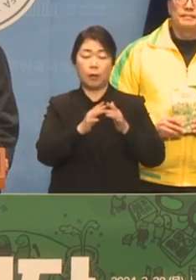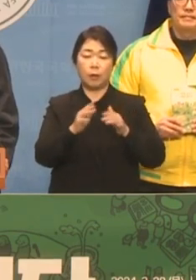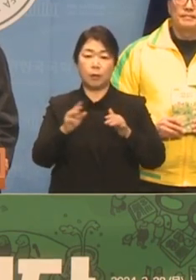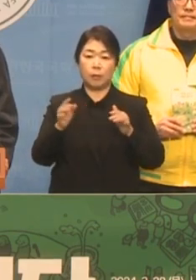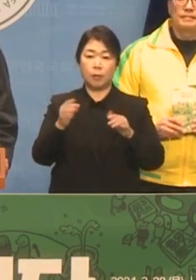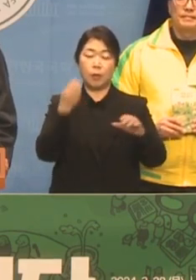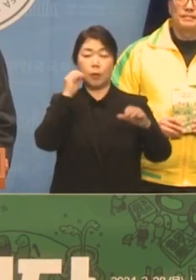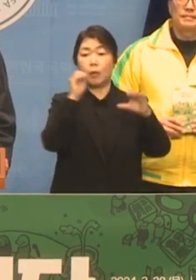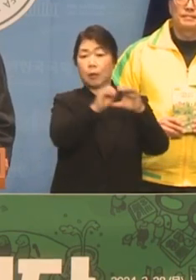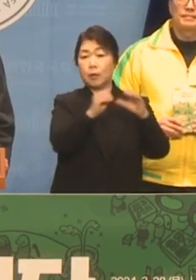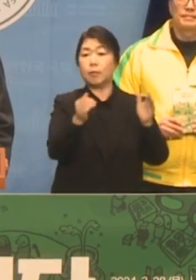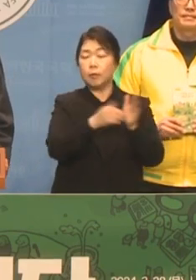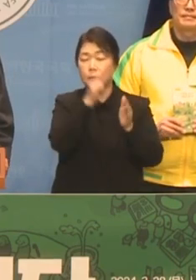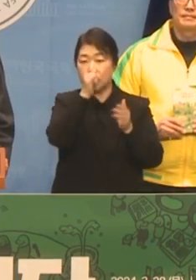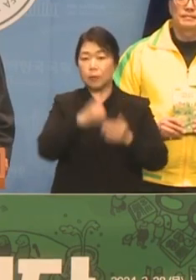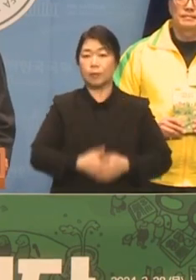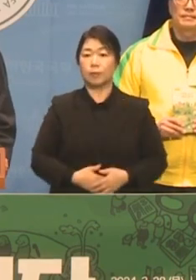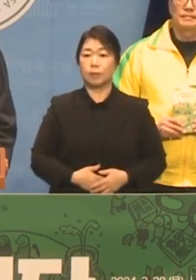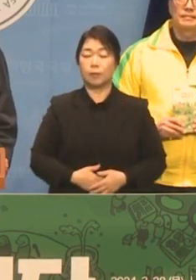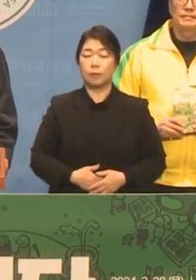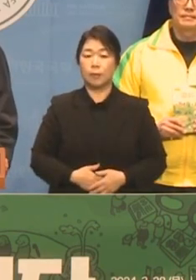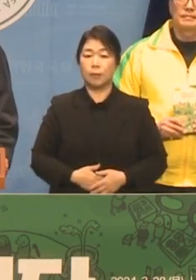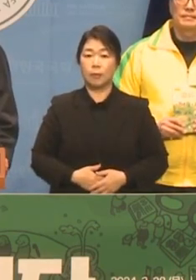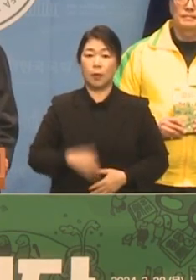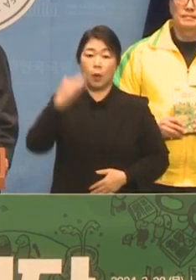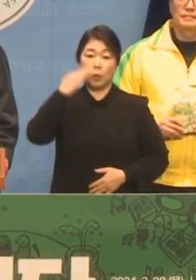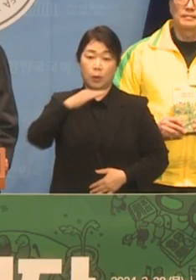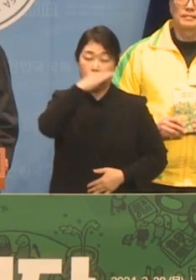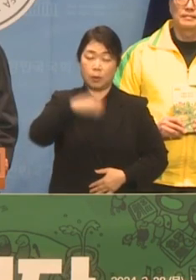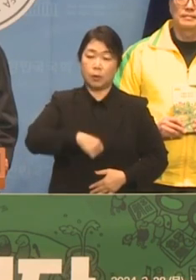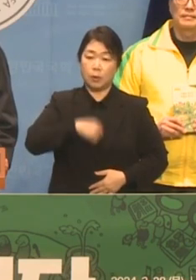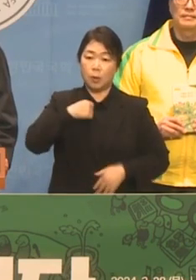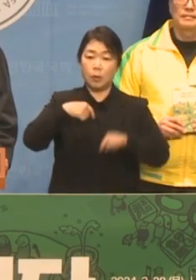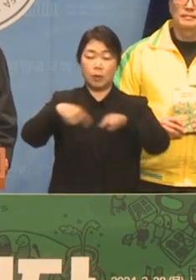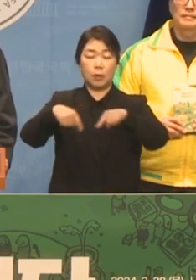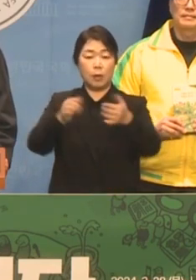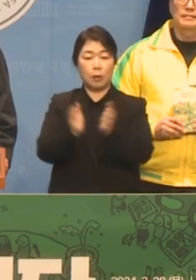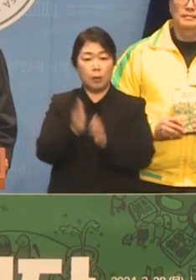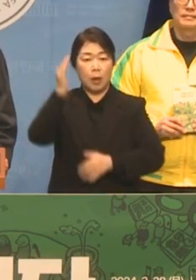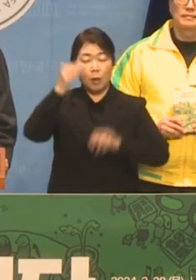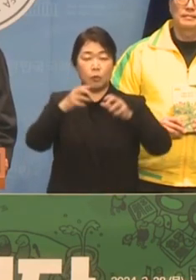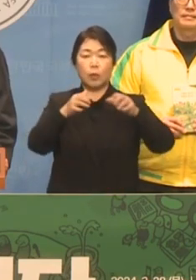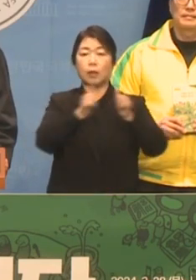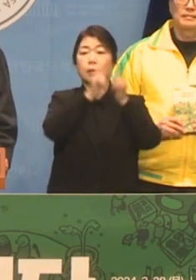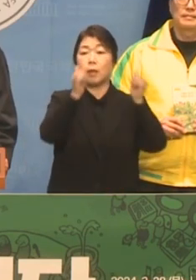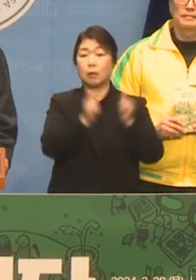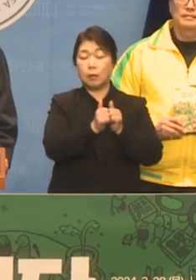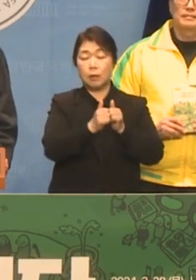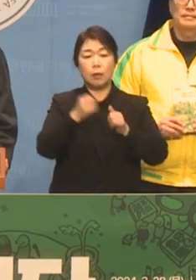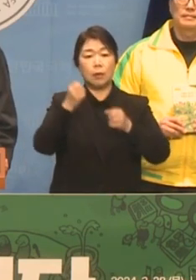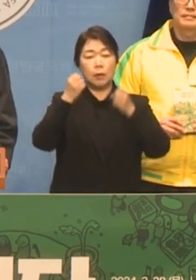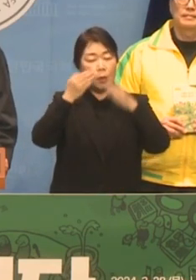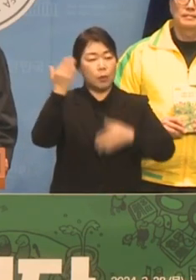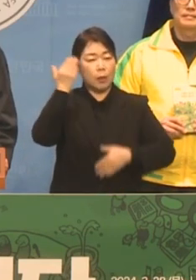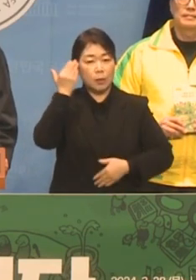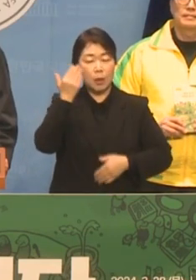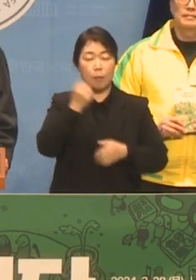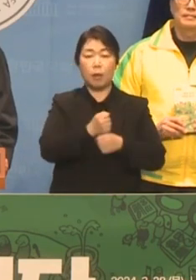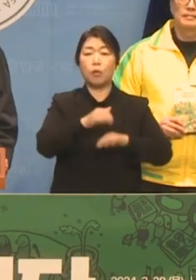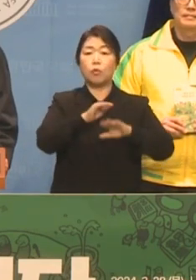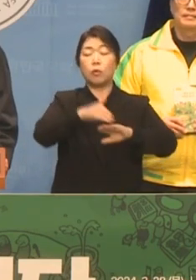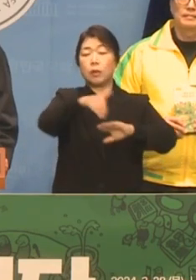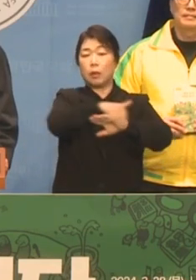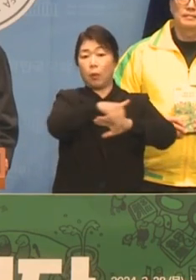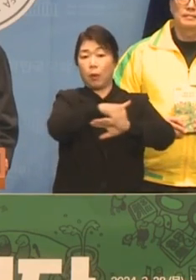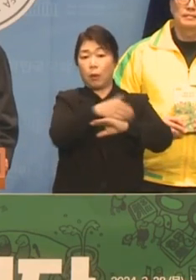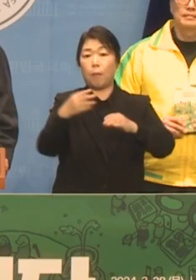되어 있습니다 어 녹색 정의당이 한국 사회의 새로운 상식을 어떻게 만들겠다라는 하는 청사진을 담은